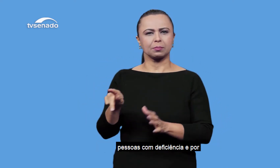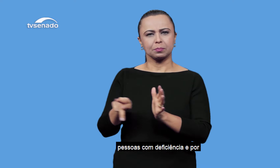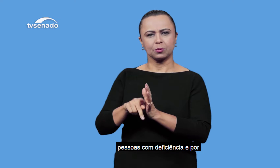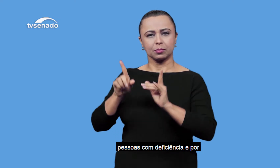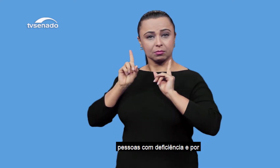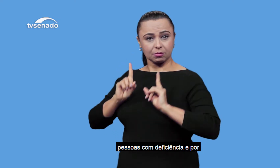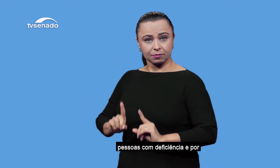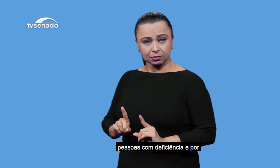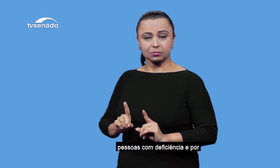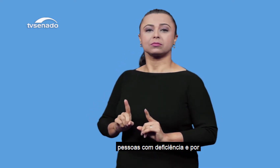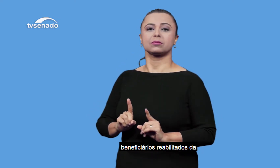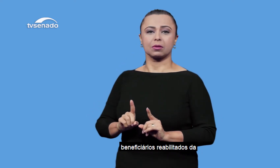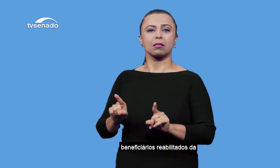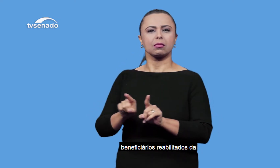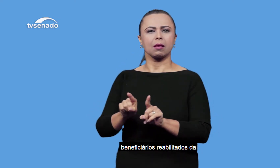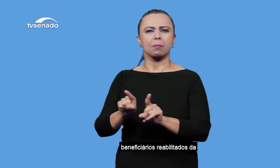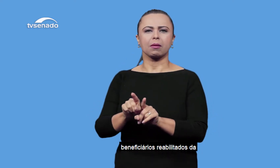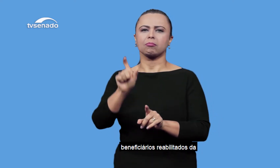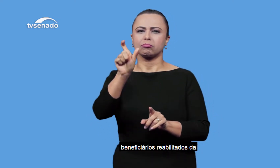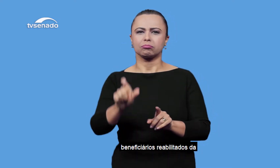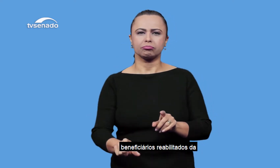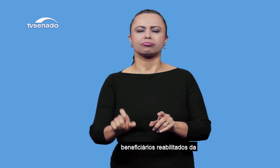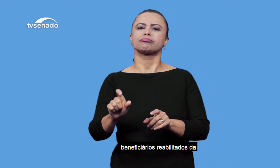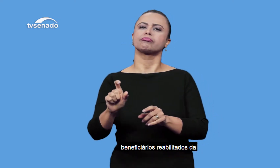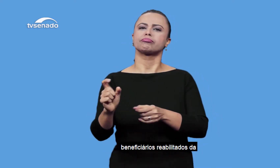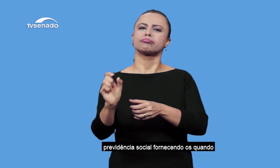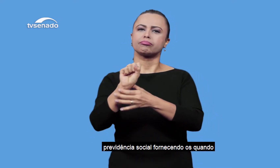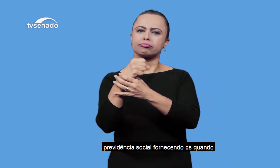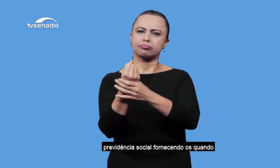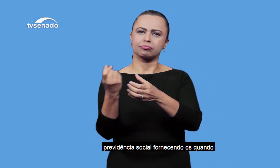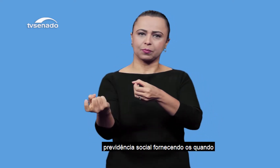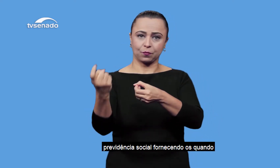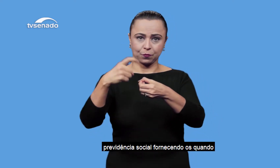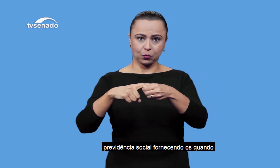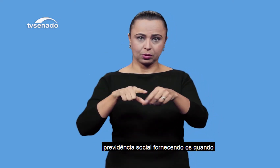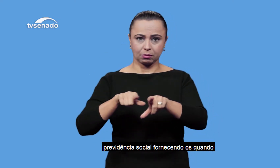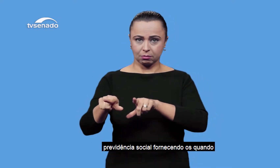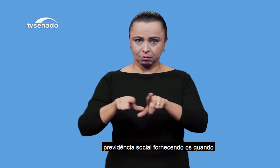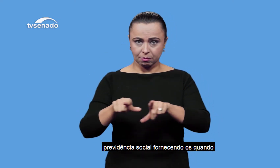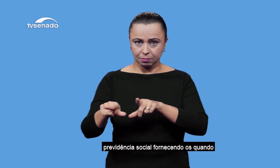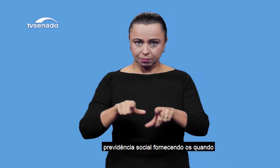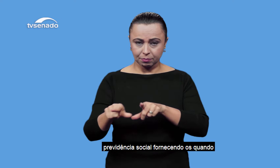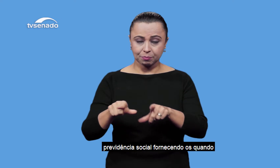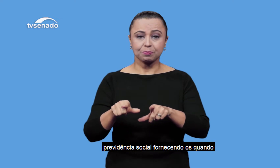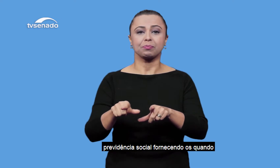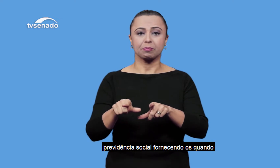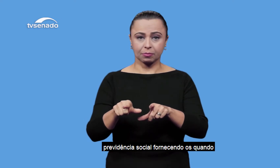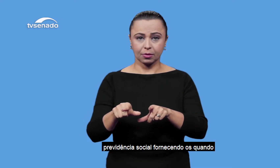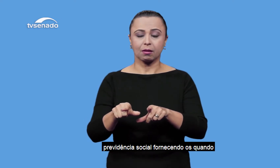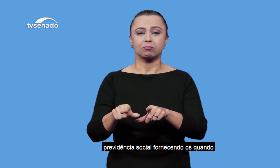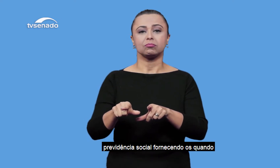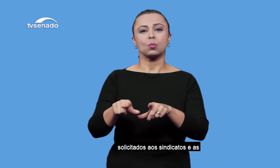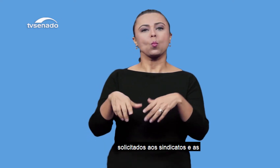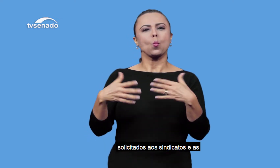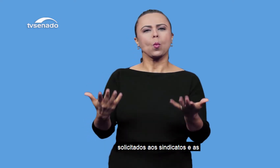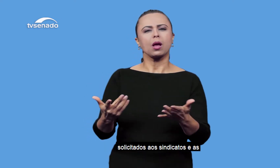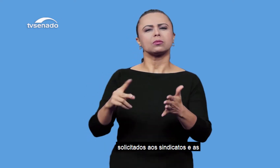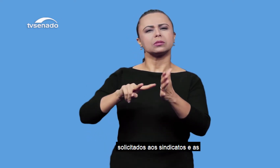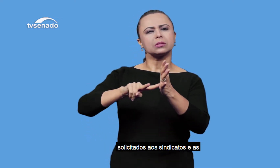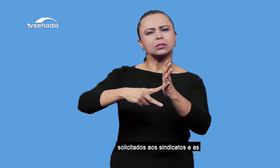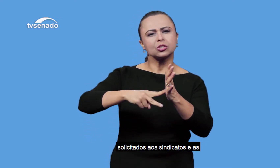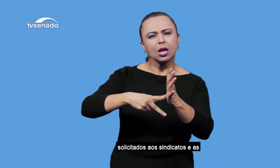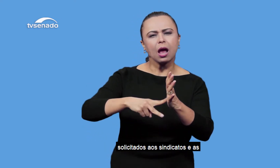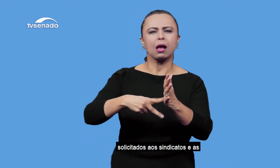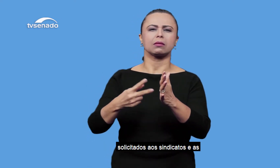deficiência e por beneficiários reabilitados da previdência social fornecendo os quando solicitados